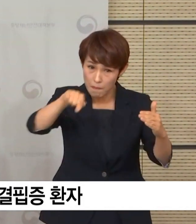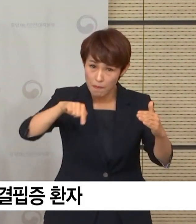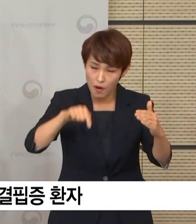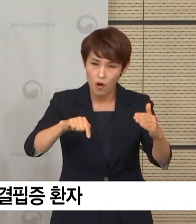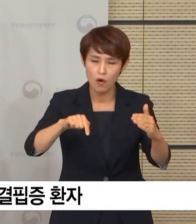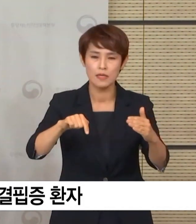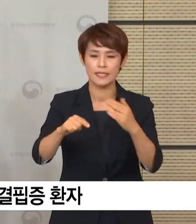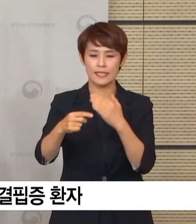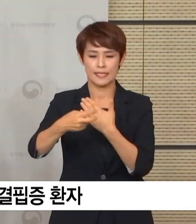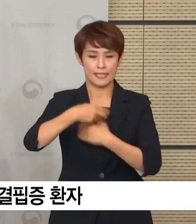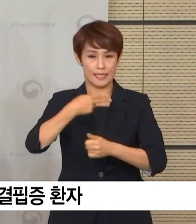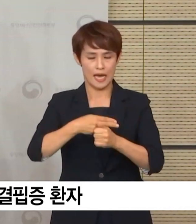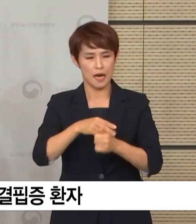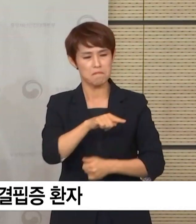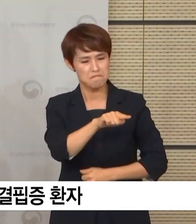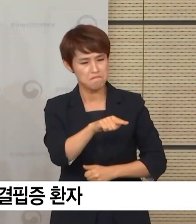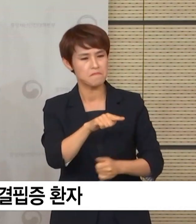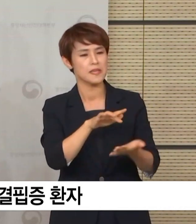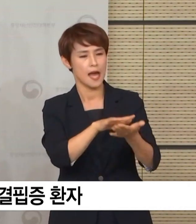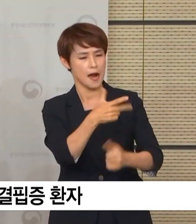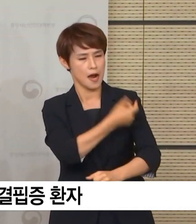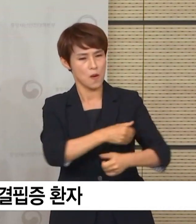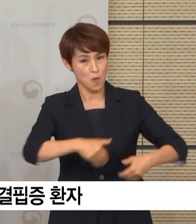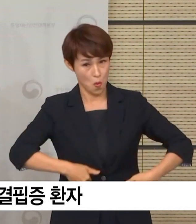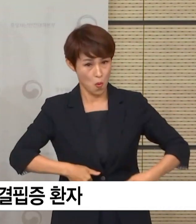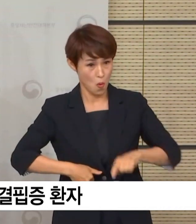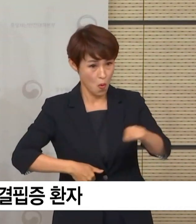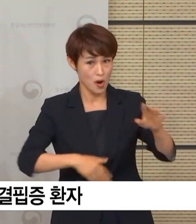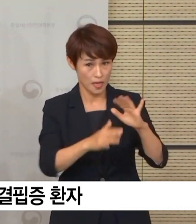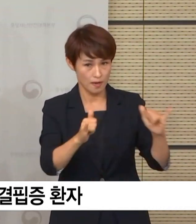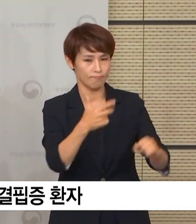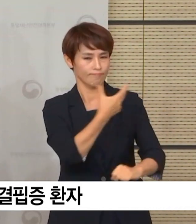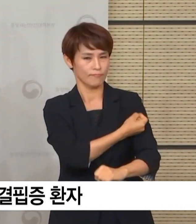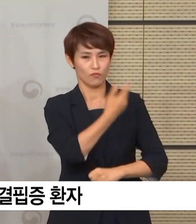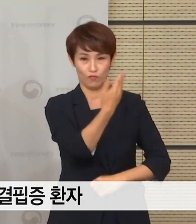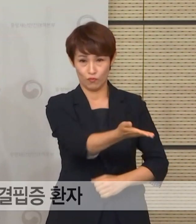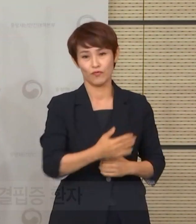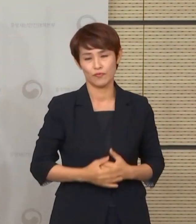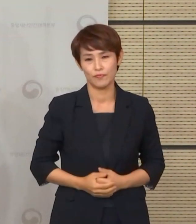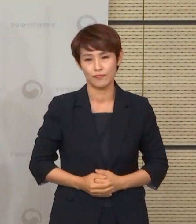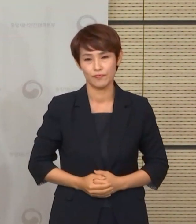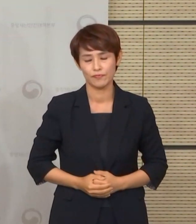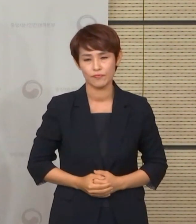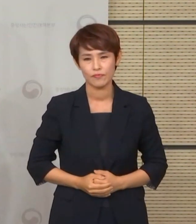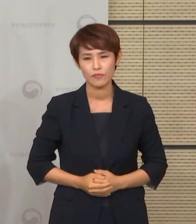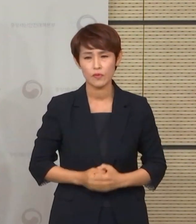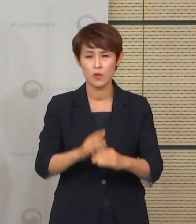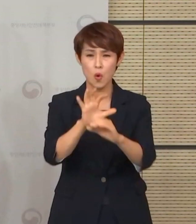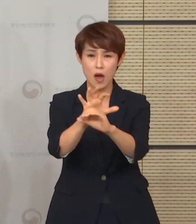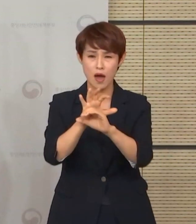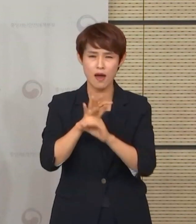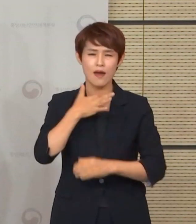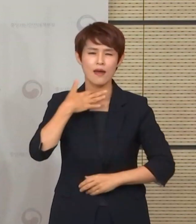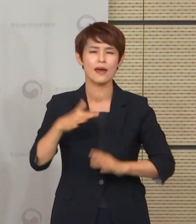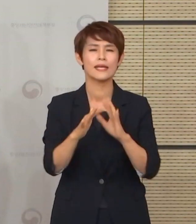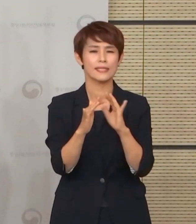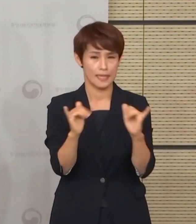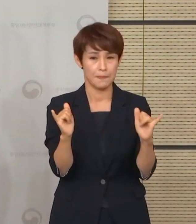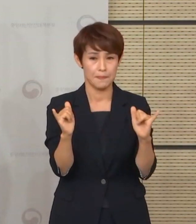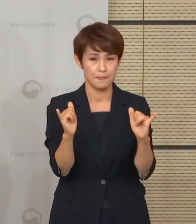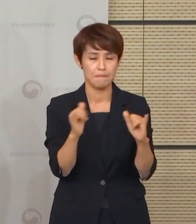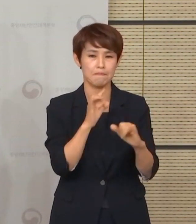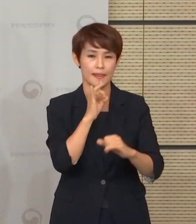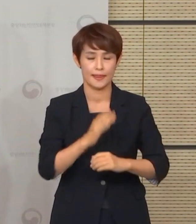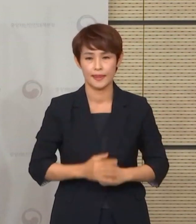의료진이 투약이 필요하다고 판단한 경우 입니다 이들은 허름 알고 에 감염된 이력이 없는